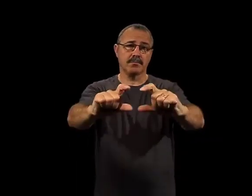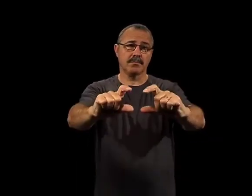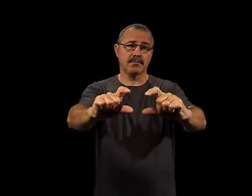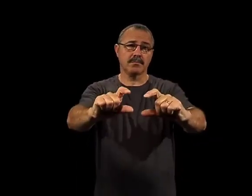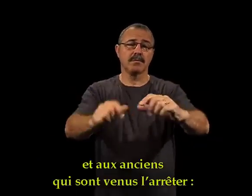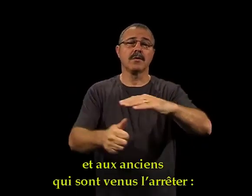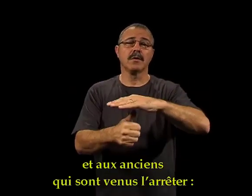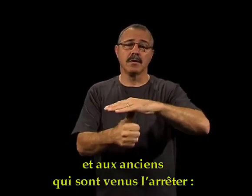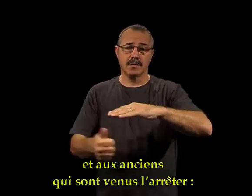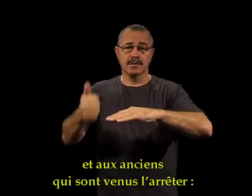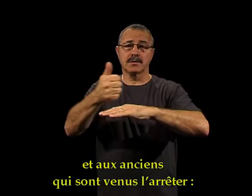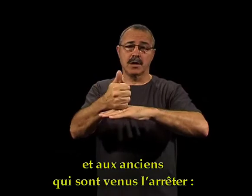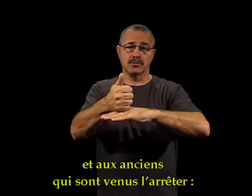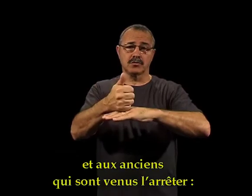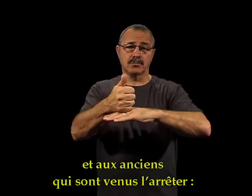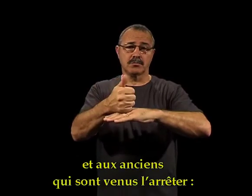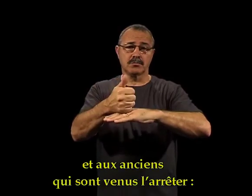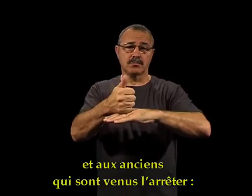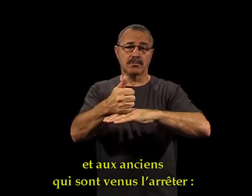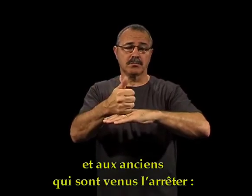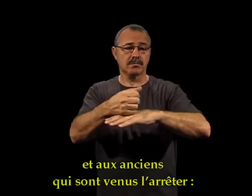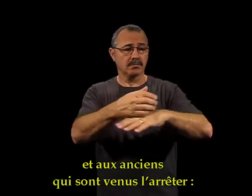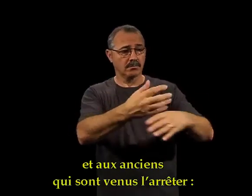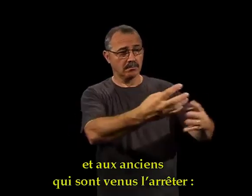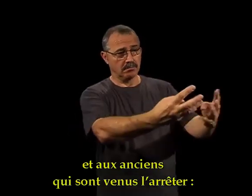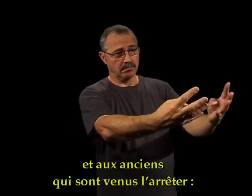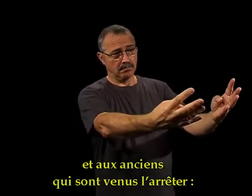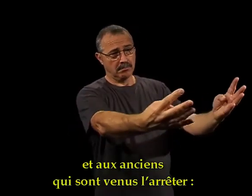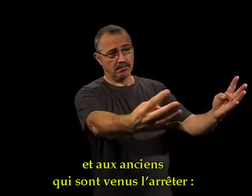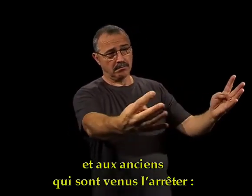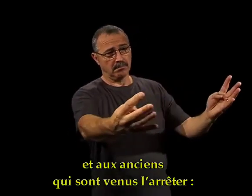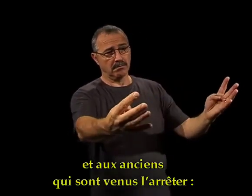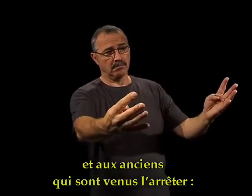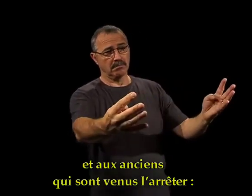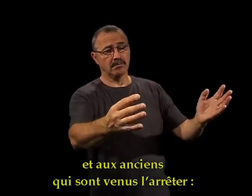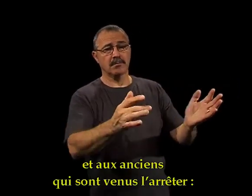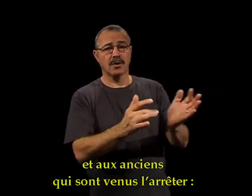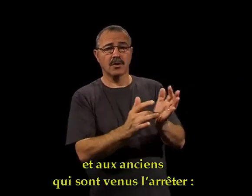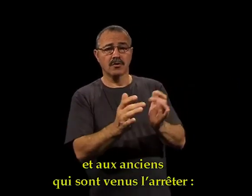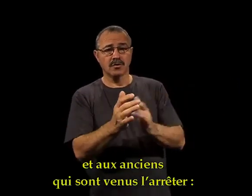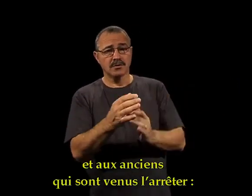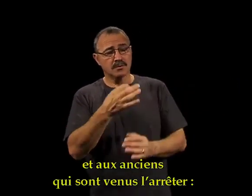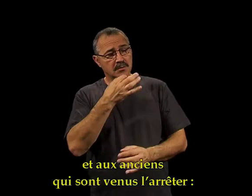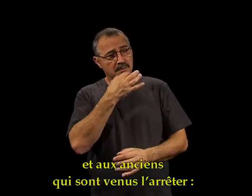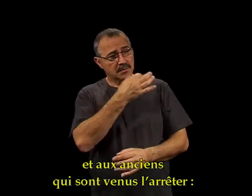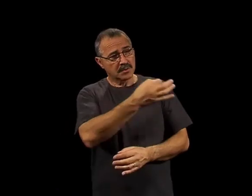prêtres, au chef des gardes du temple et aux anciens qui sont venus l'arrêter: